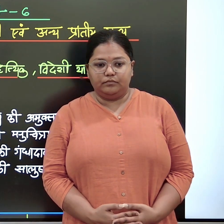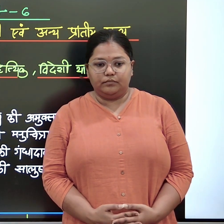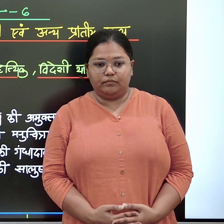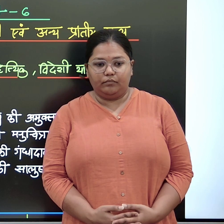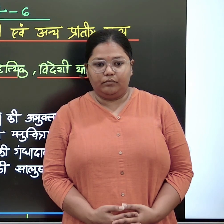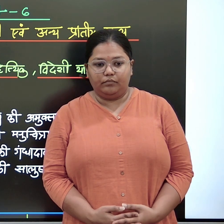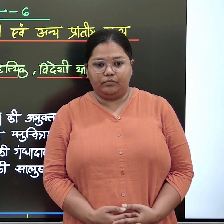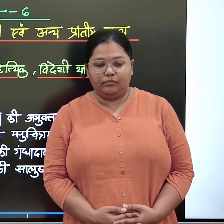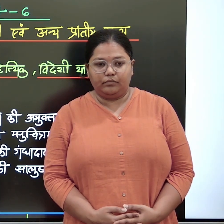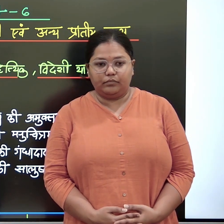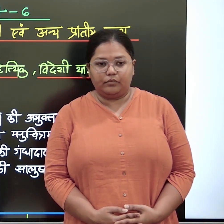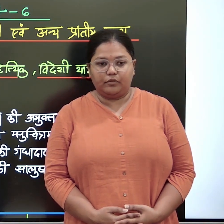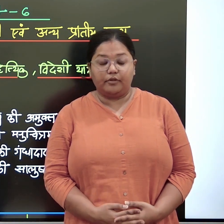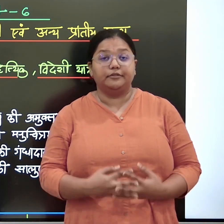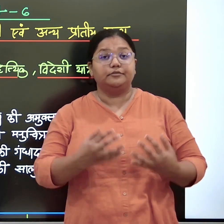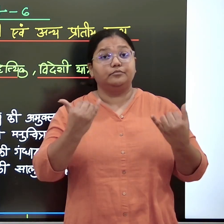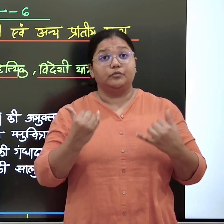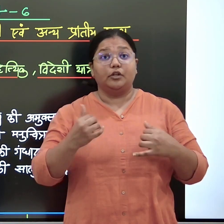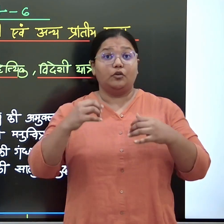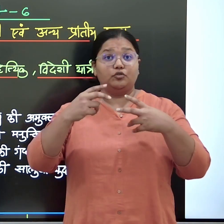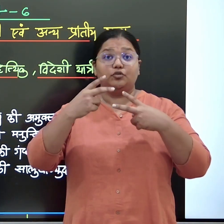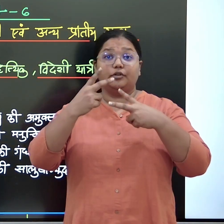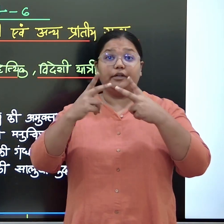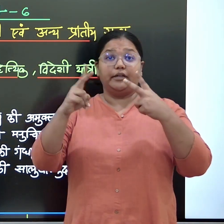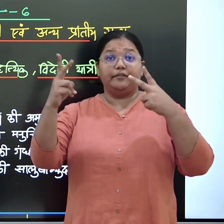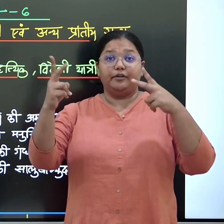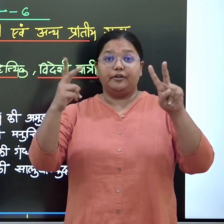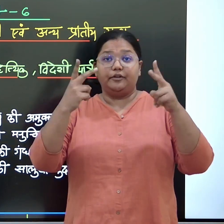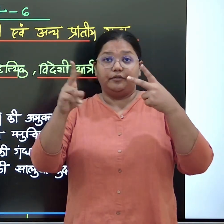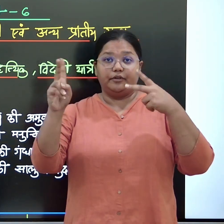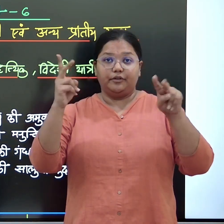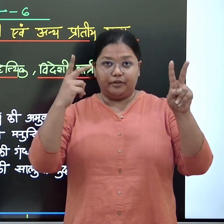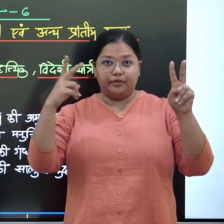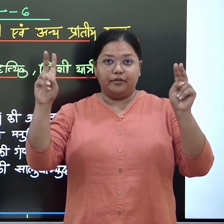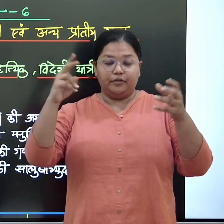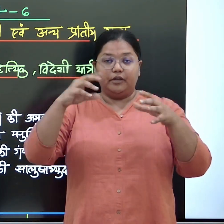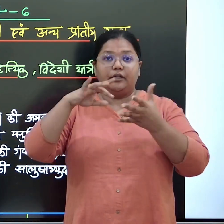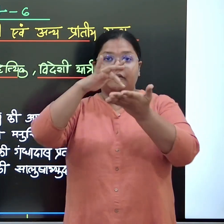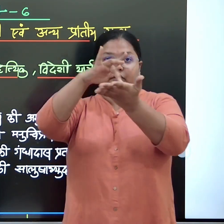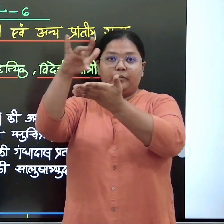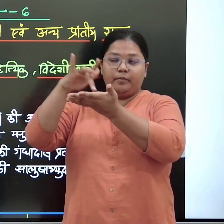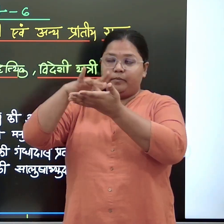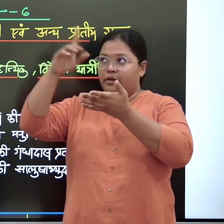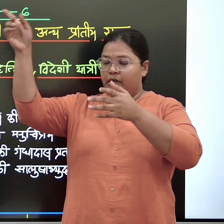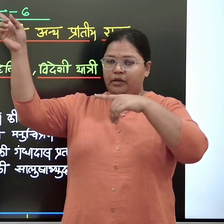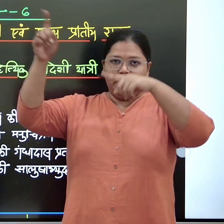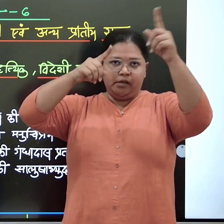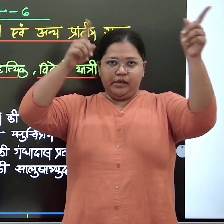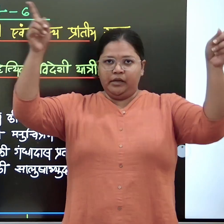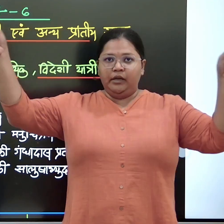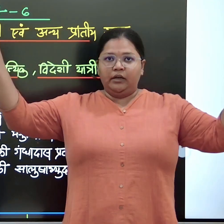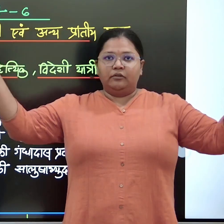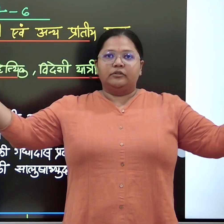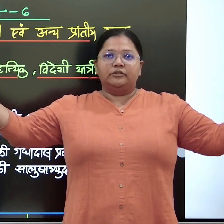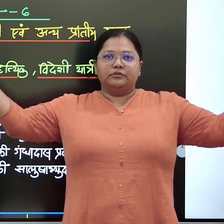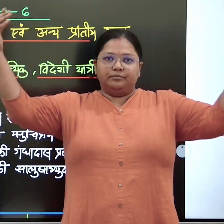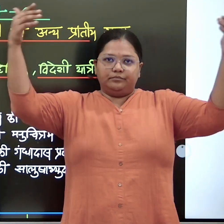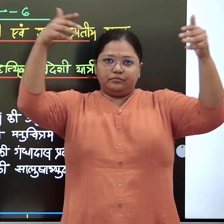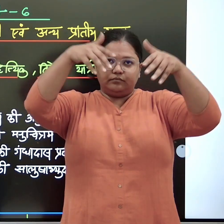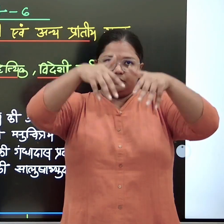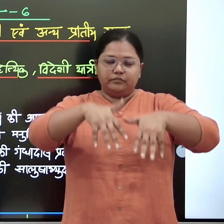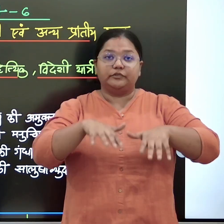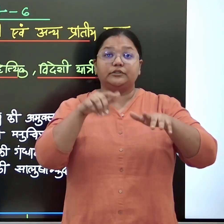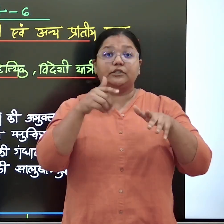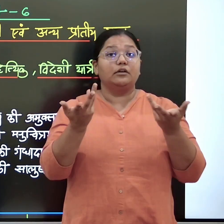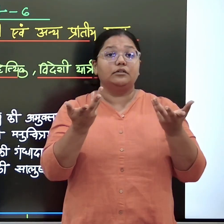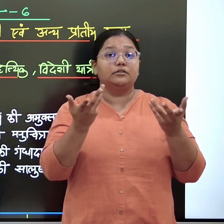को या युद्ध की से जो क्या कर रहे हैं, जीत कर अपने अधीन कर रहे थे, है ना, कहाँ पर, दिल्ली में, ठीक